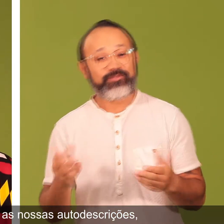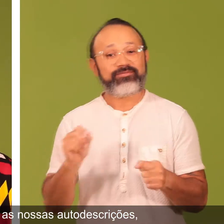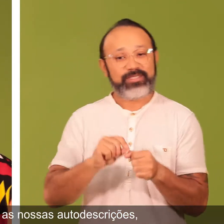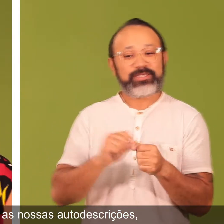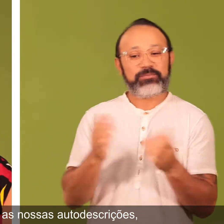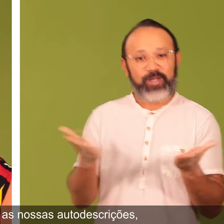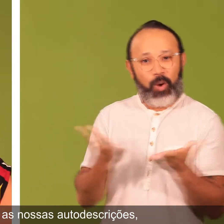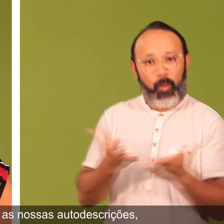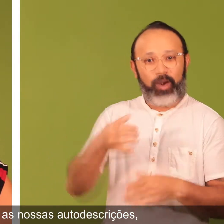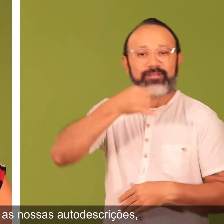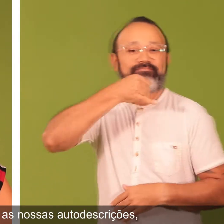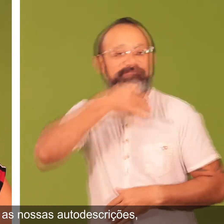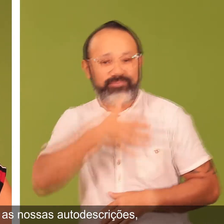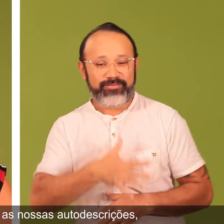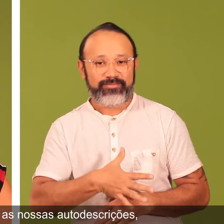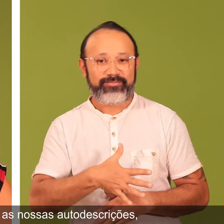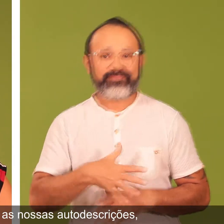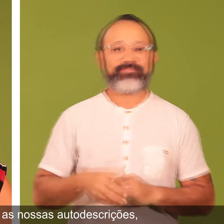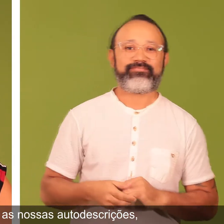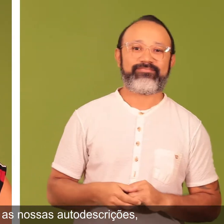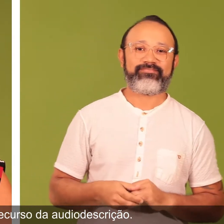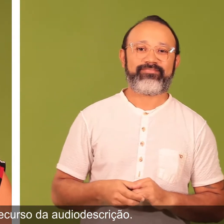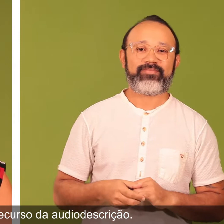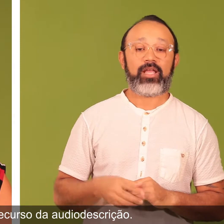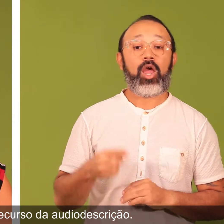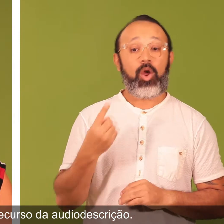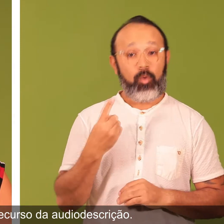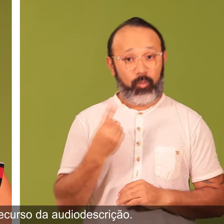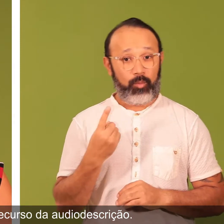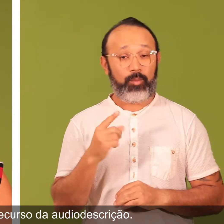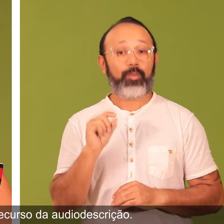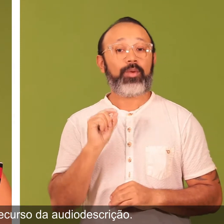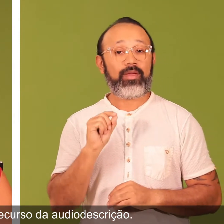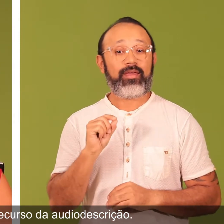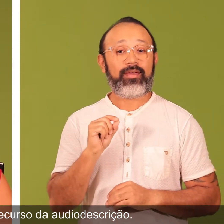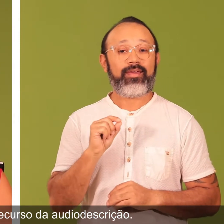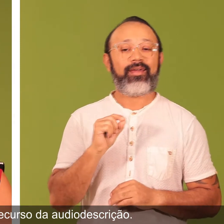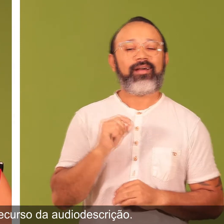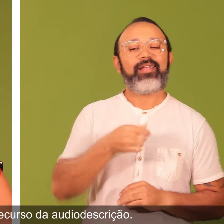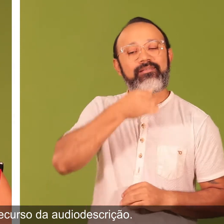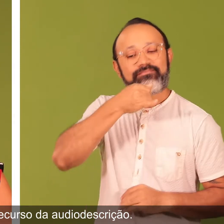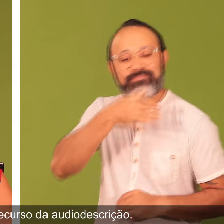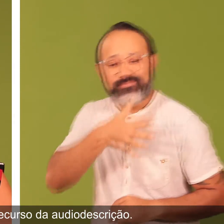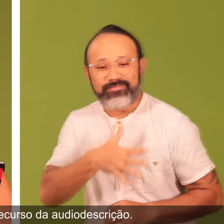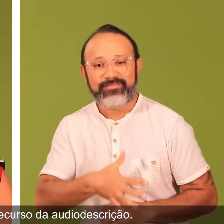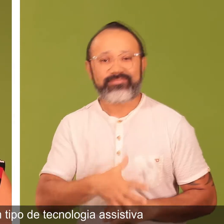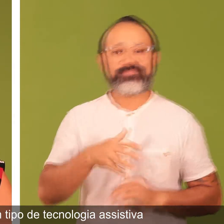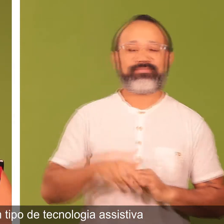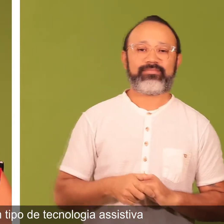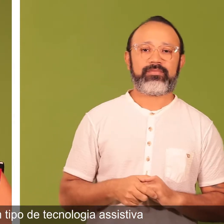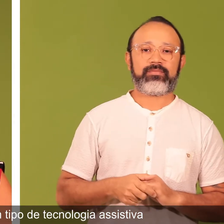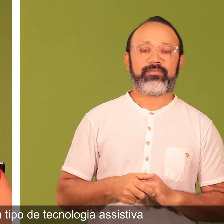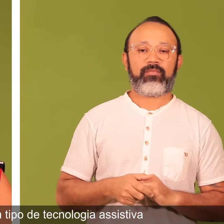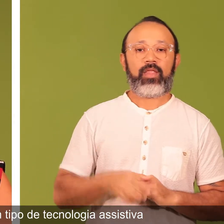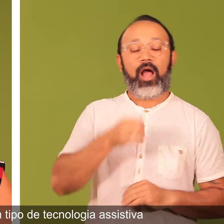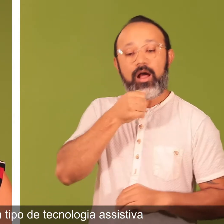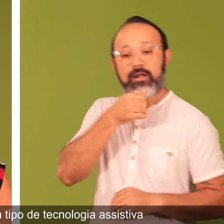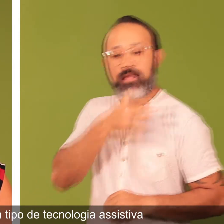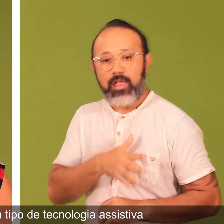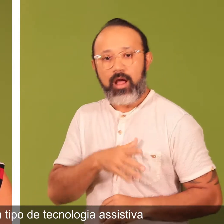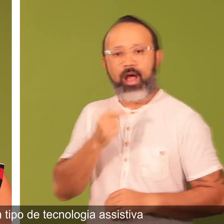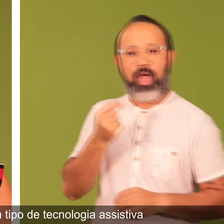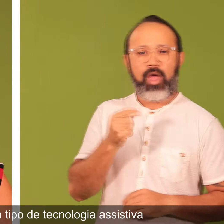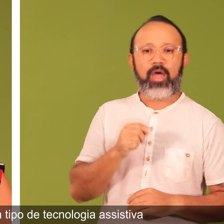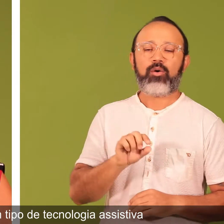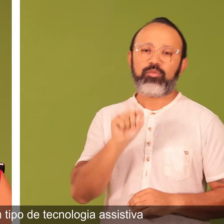acabamos de fazer as nossas alto de inscrições que é um tipo de recurso da audiodescrição áudio descrição